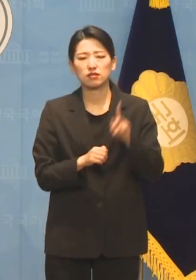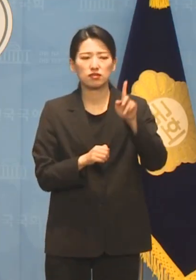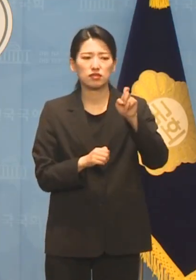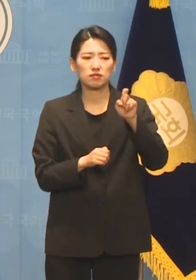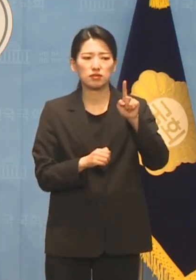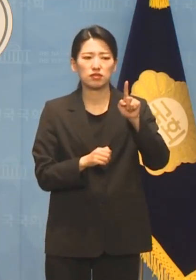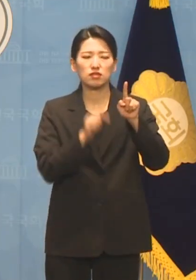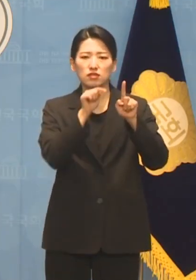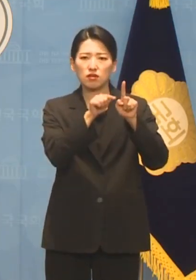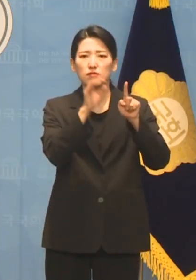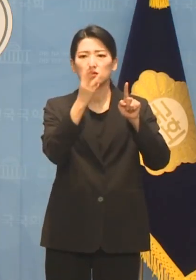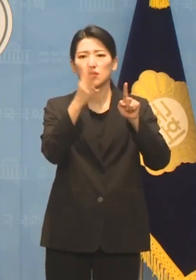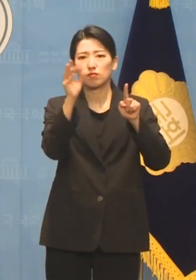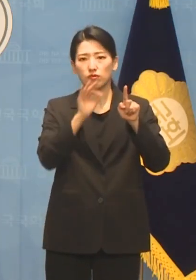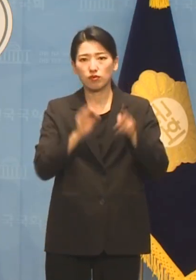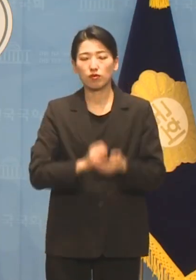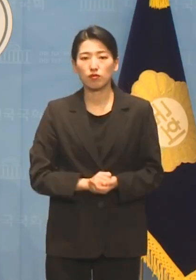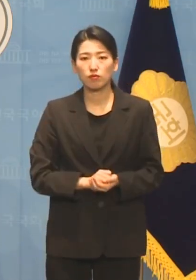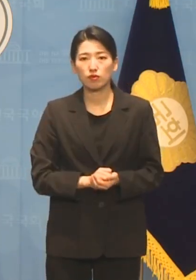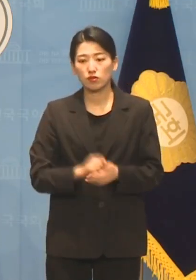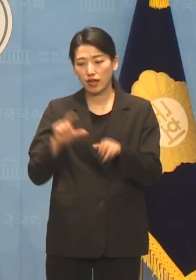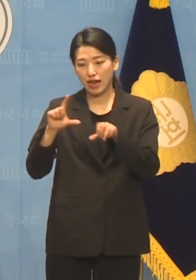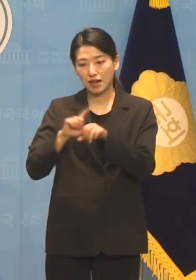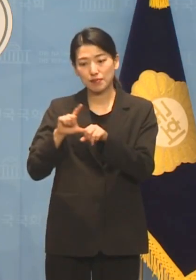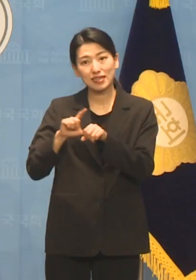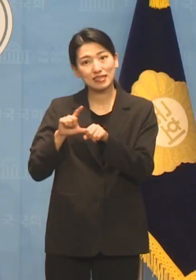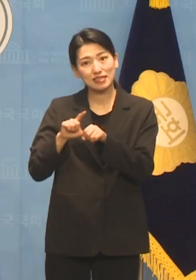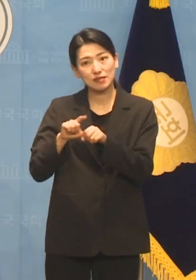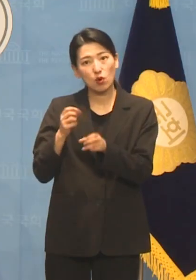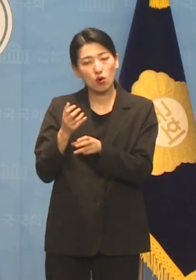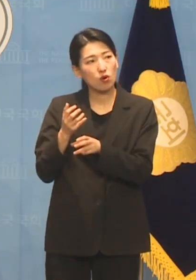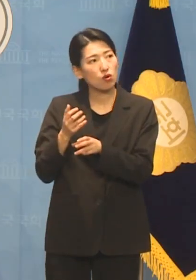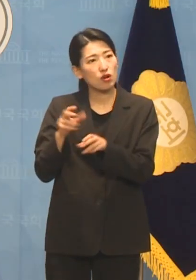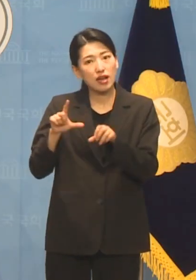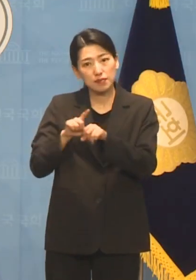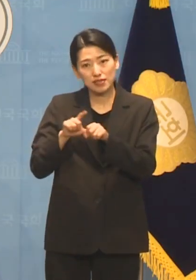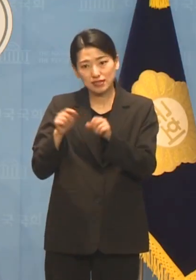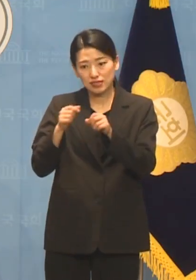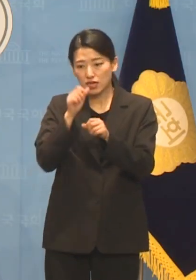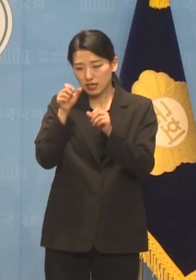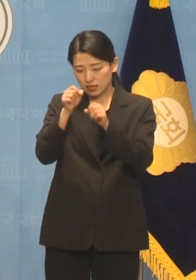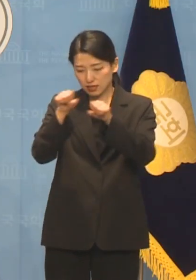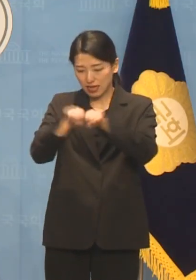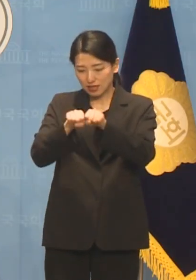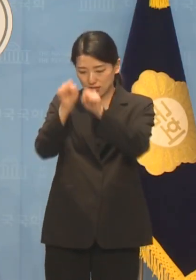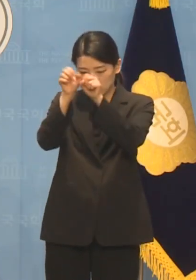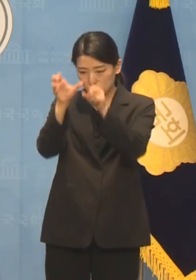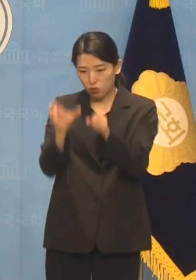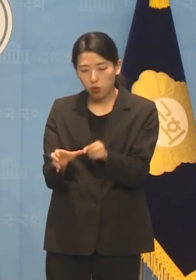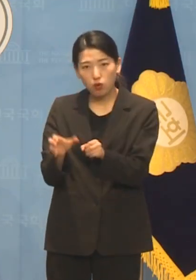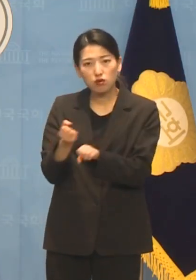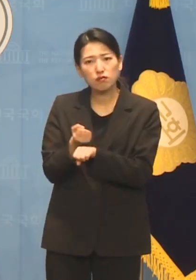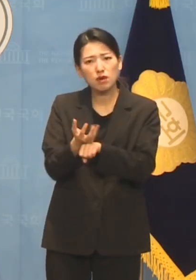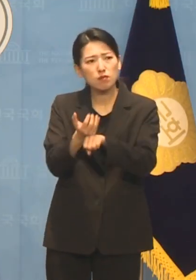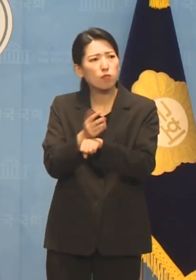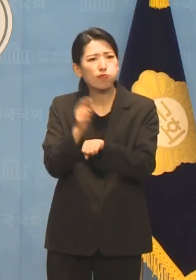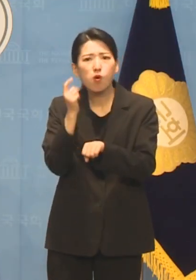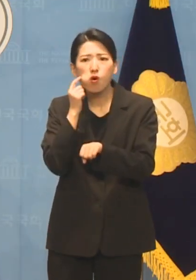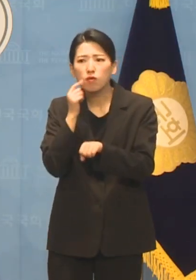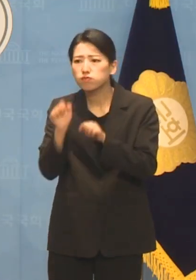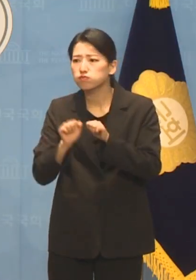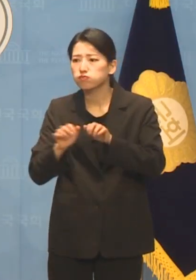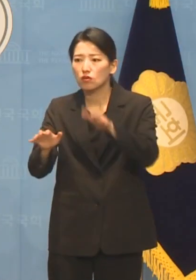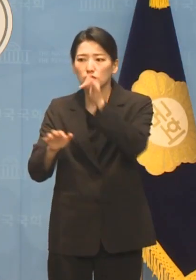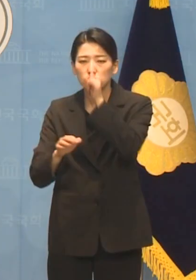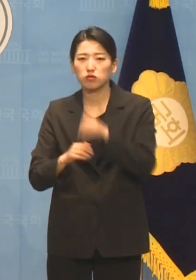11.33%였습니다. LPG 가스통 배달 차량 출입 관련 허위 사실이 지속적으로 생성 유포되고 있으며 3월 1일